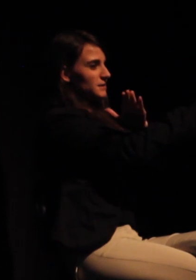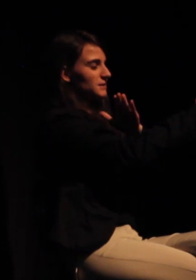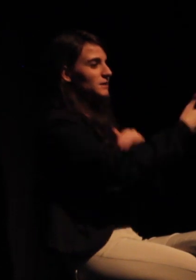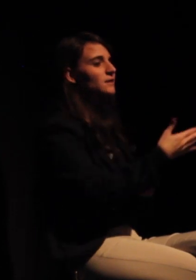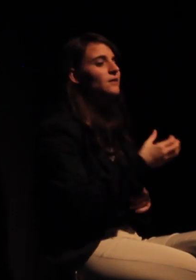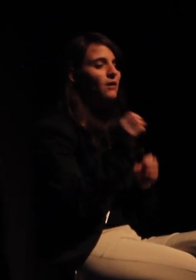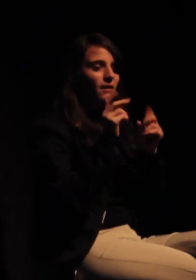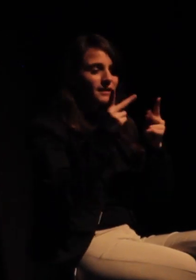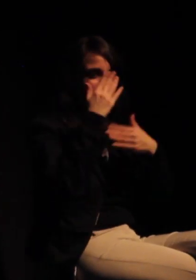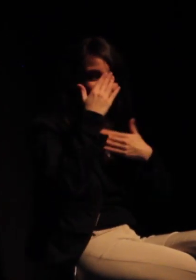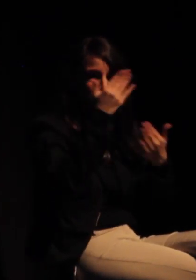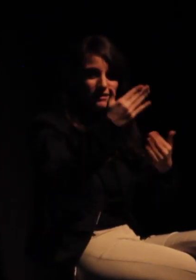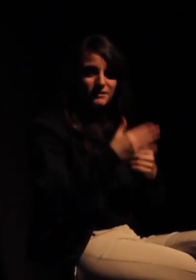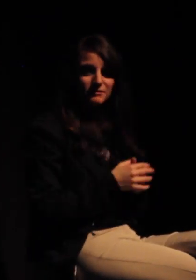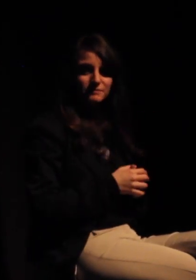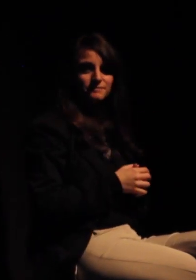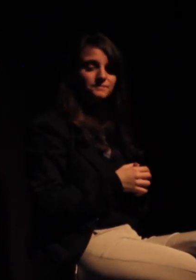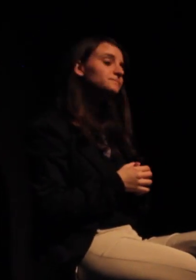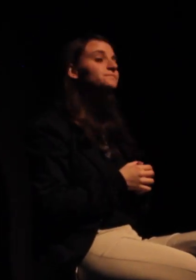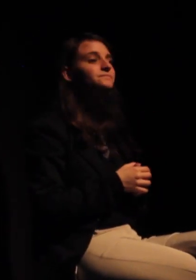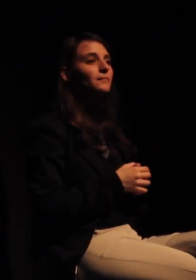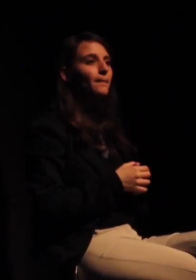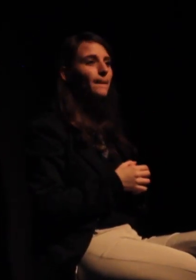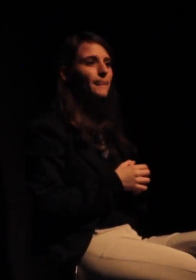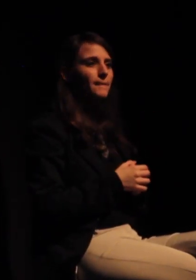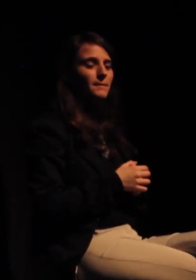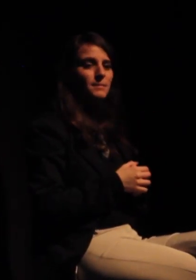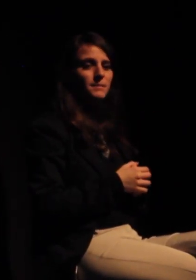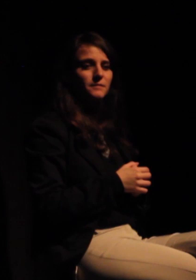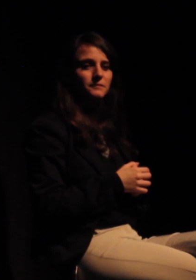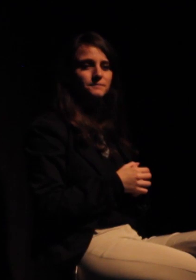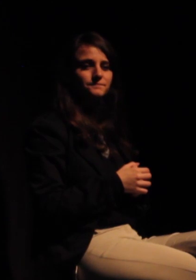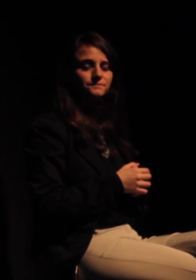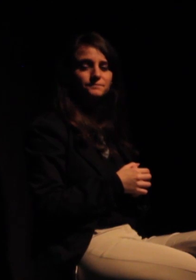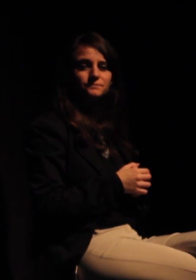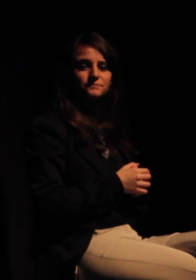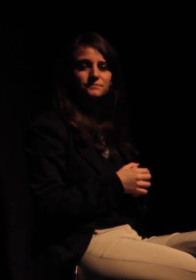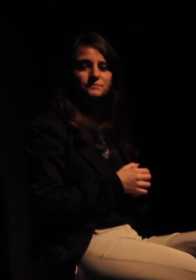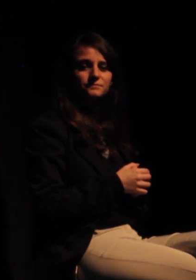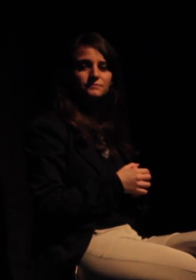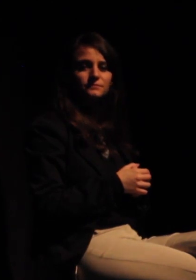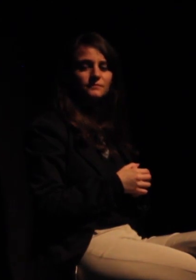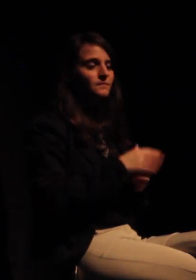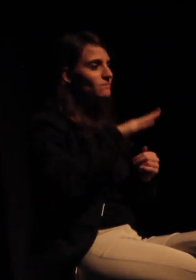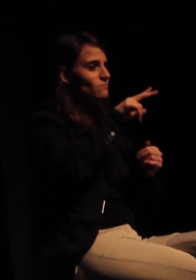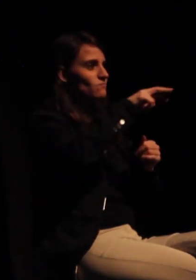tá bom. Olha o pezinho, olha. Não vai distrair, olha o pezinho e segue. Subi,